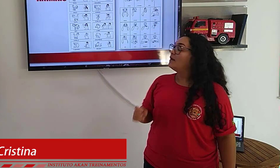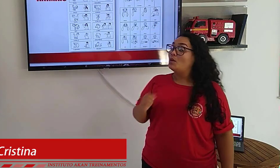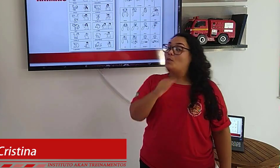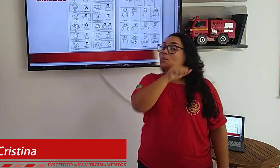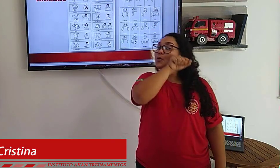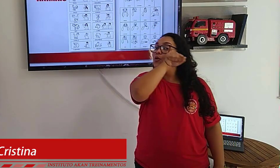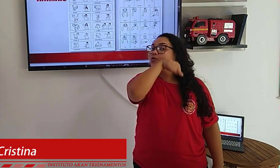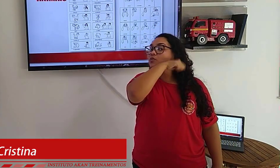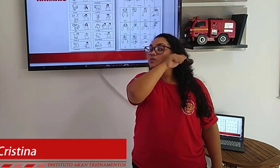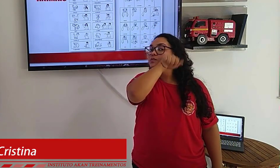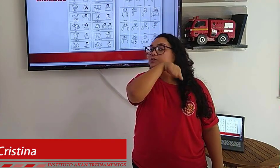Porco.